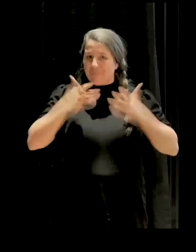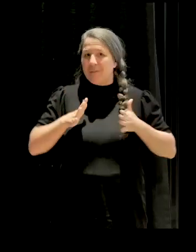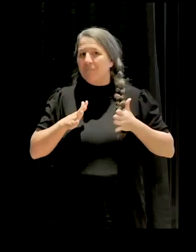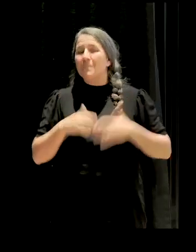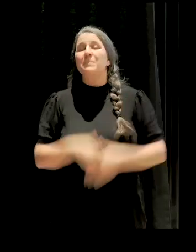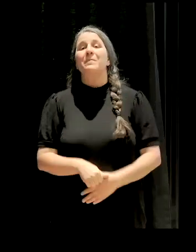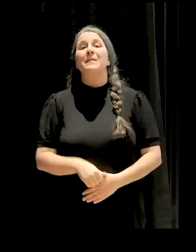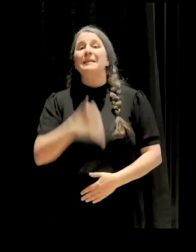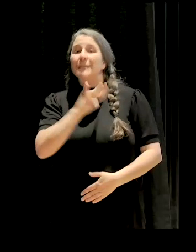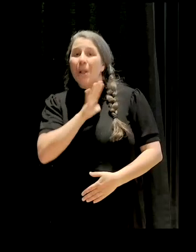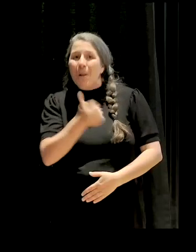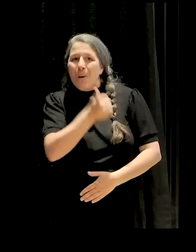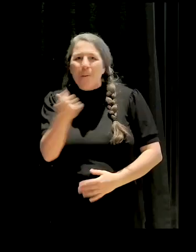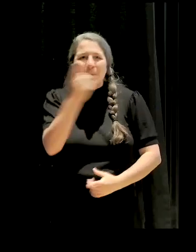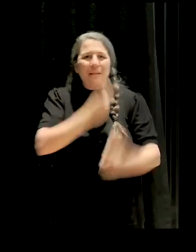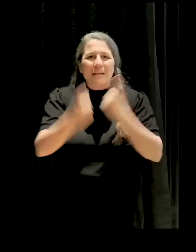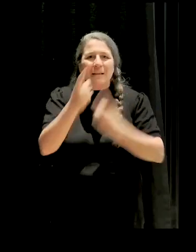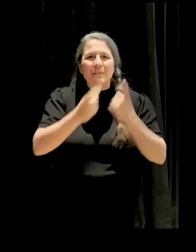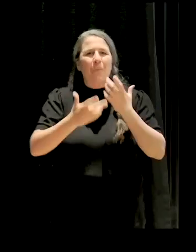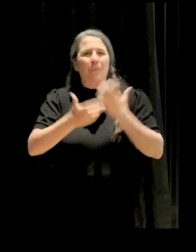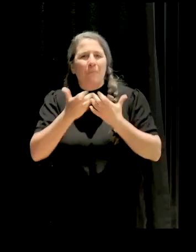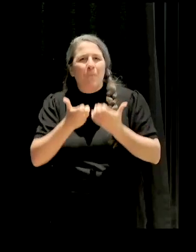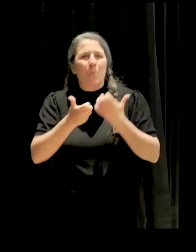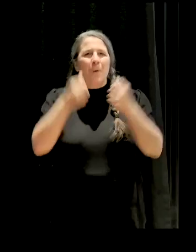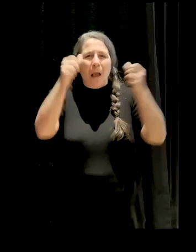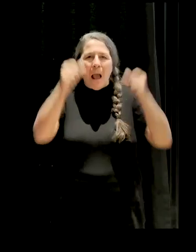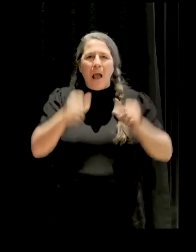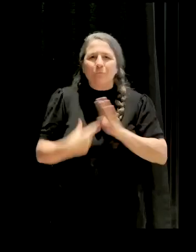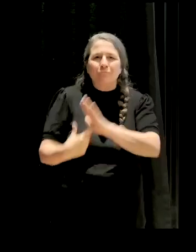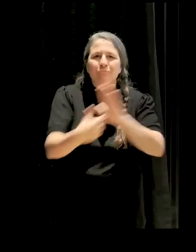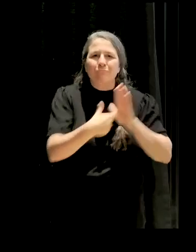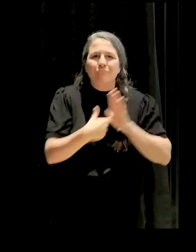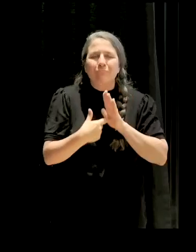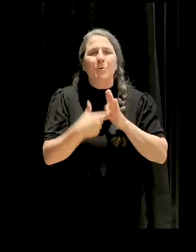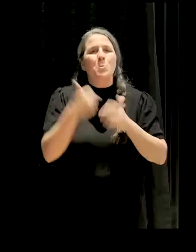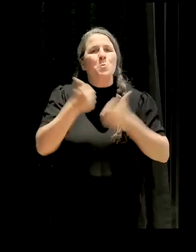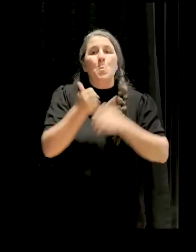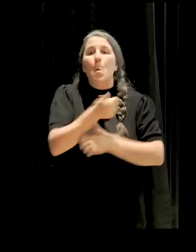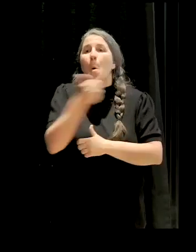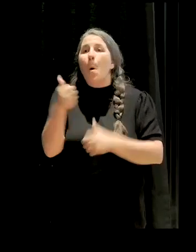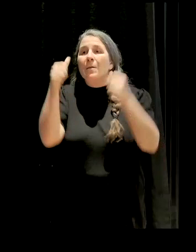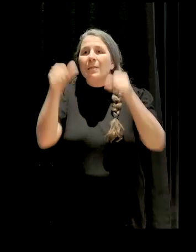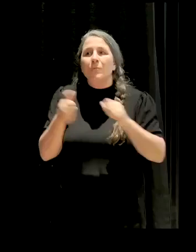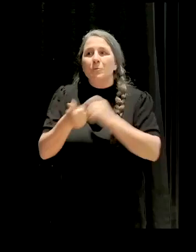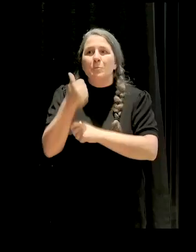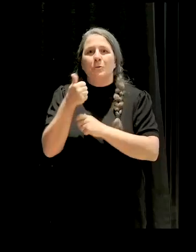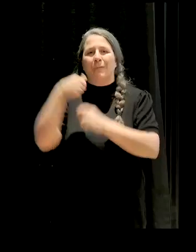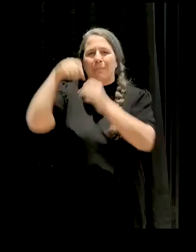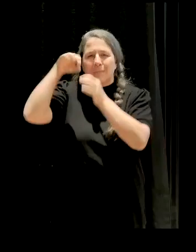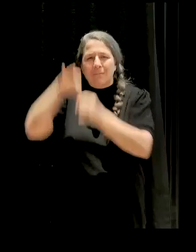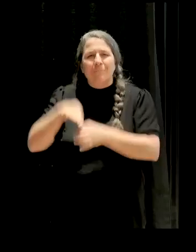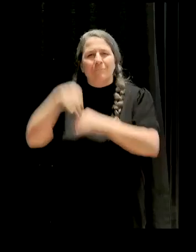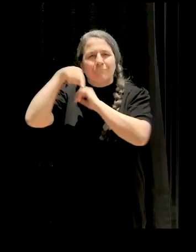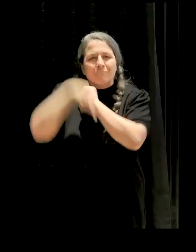jamais vous avez d'autres questions ou que vous aimeriez avoir accès à cette affiche que je viens de présenter ou à une autre affiche qui a plus d'informations, plus de